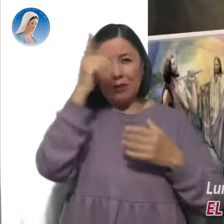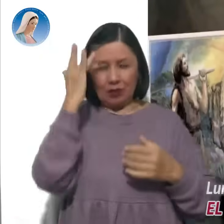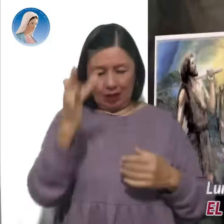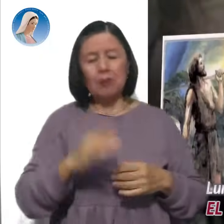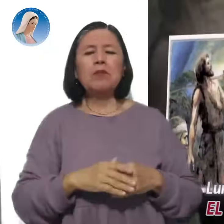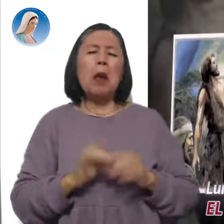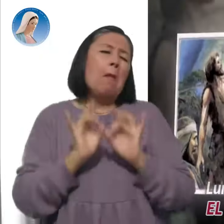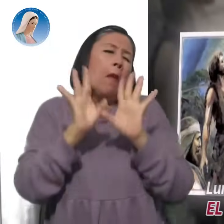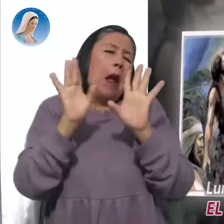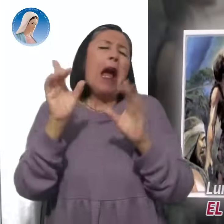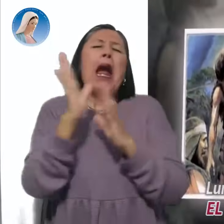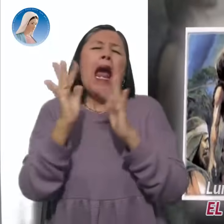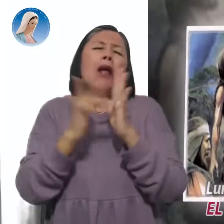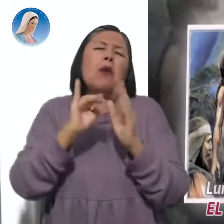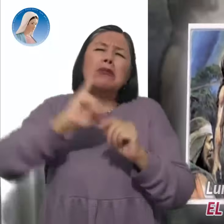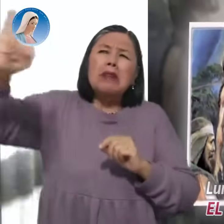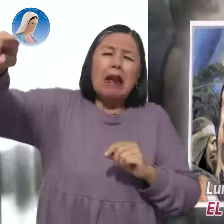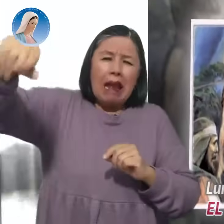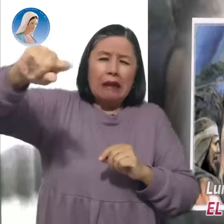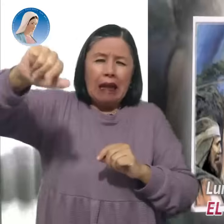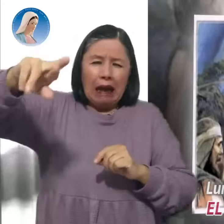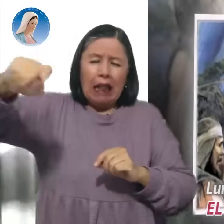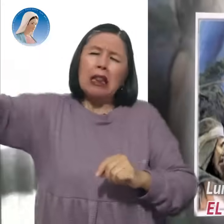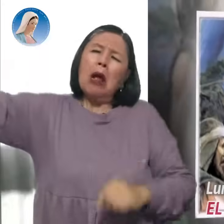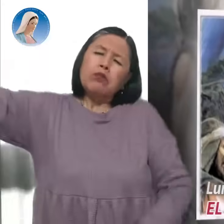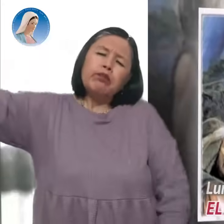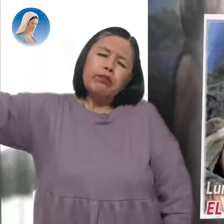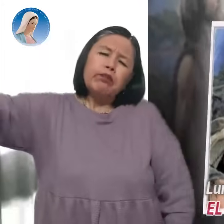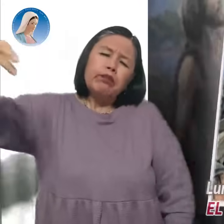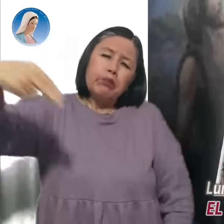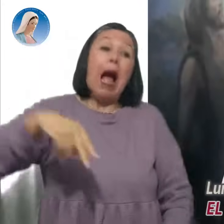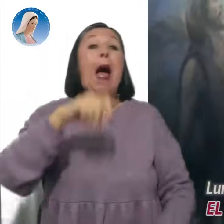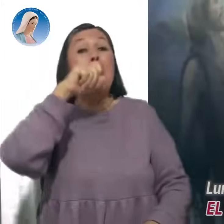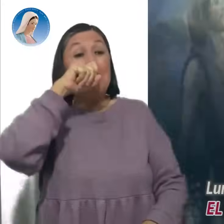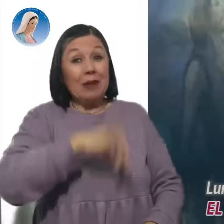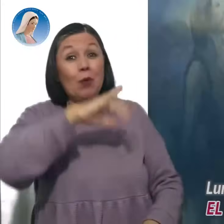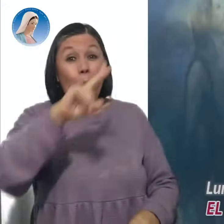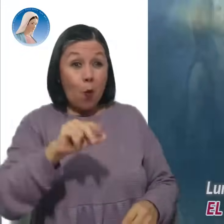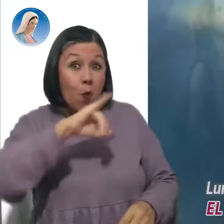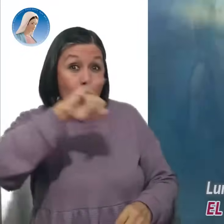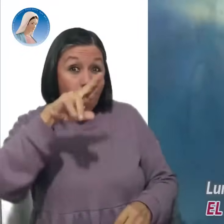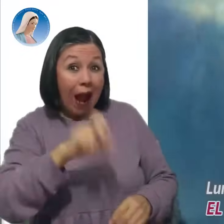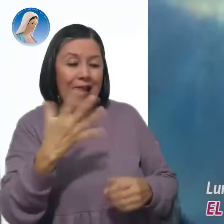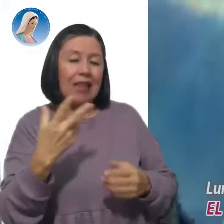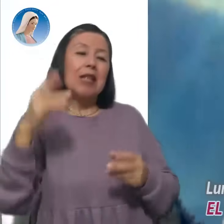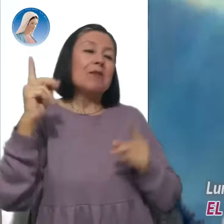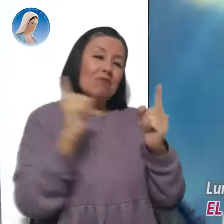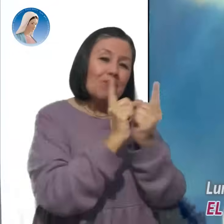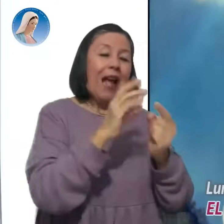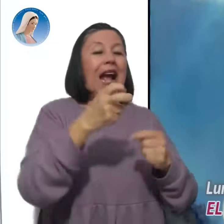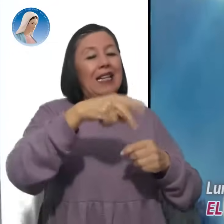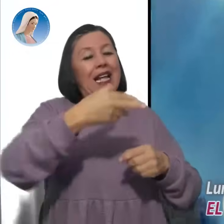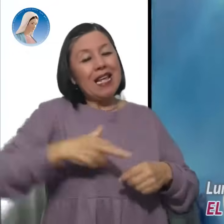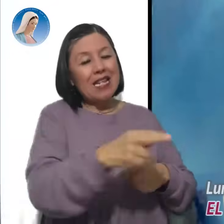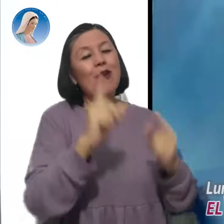Por esos días vino Jesús desde Nazaret de Galilea y fue bautizado por Juan en el Jordán. Al